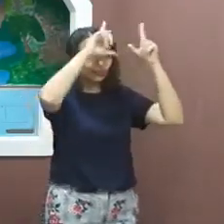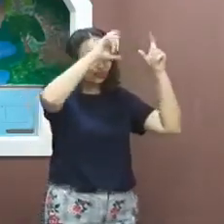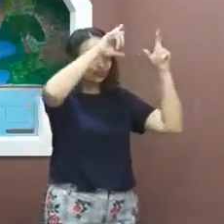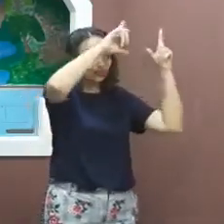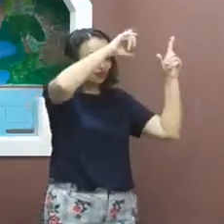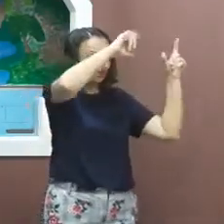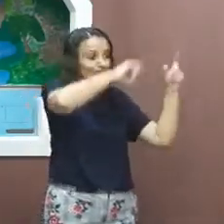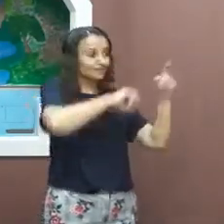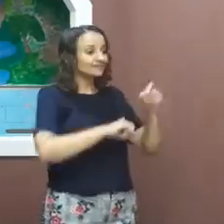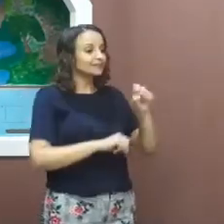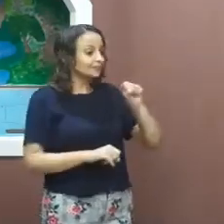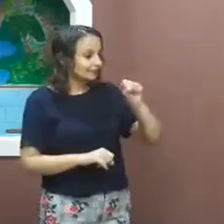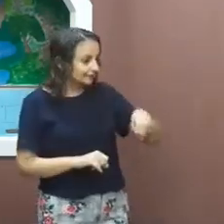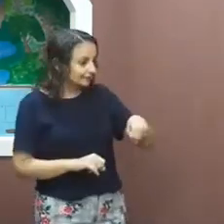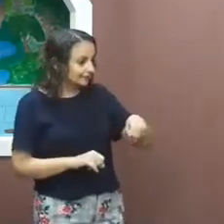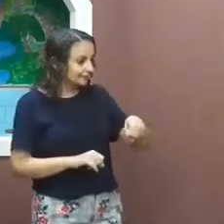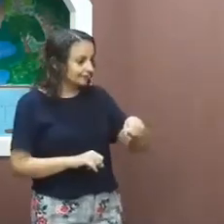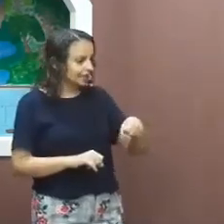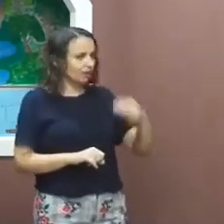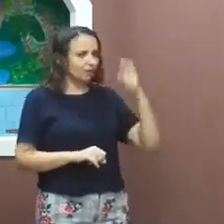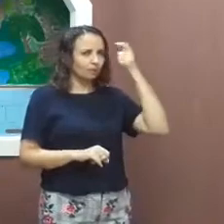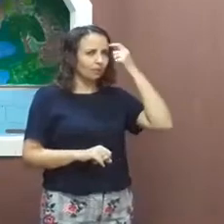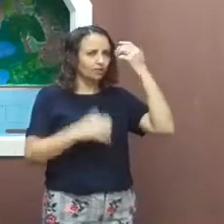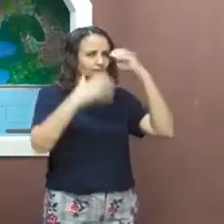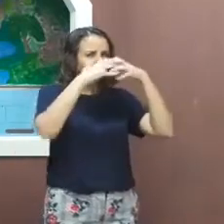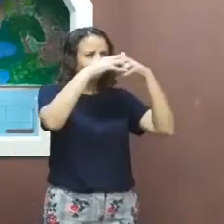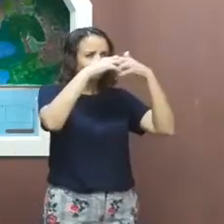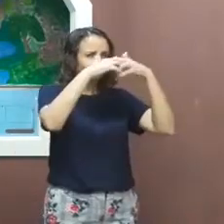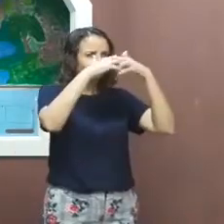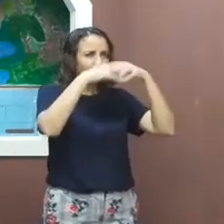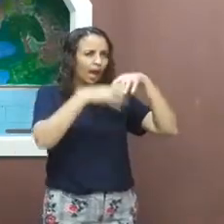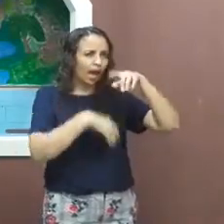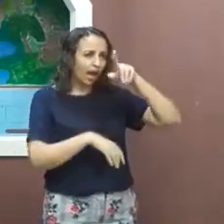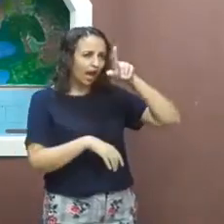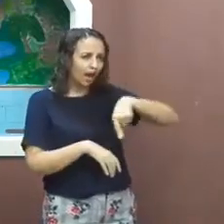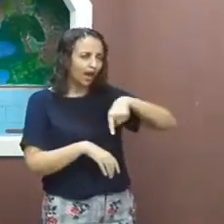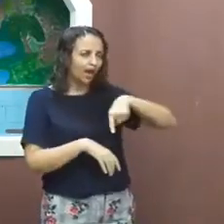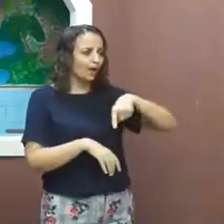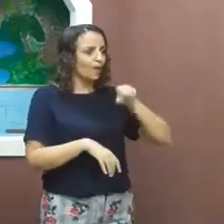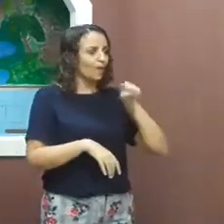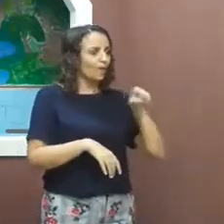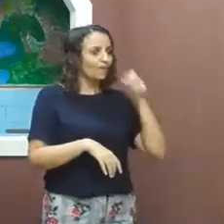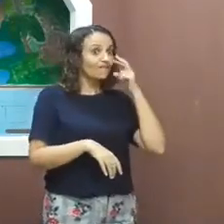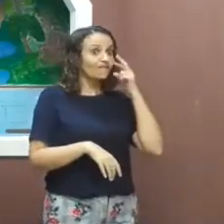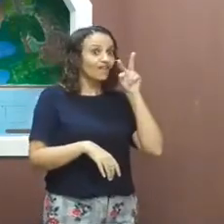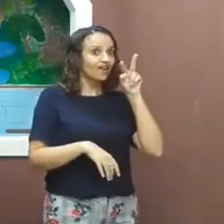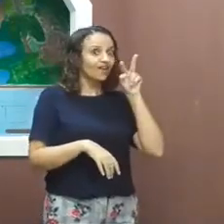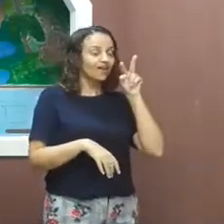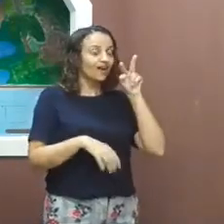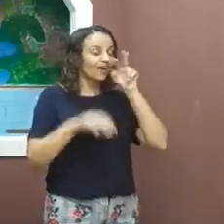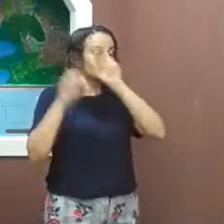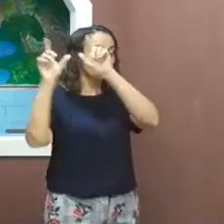parte da construção do nosso pensamento é aquilo que a gente vê. Não só o que a